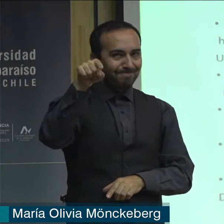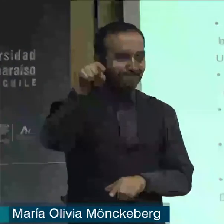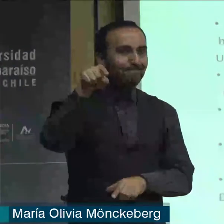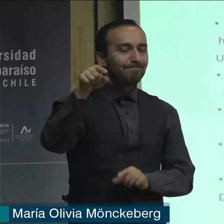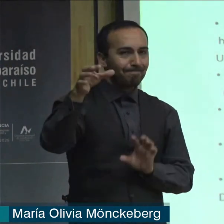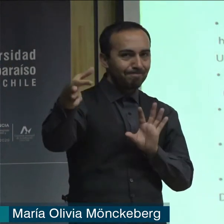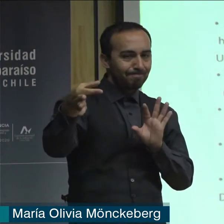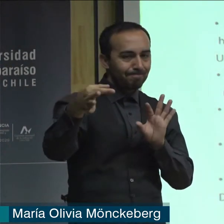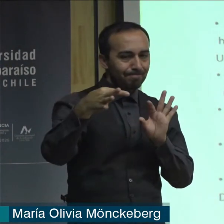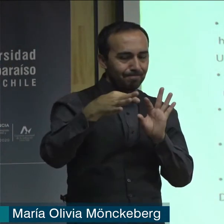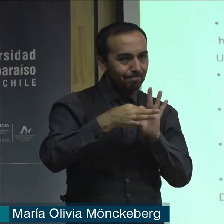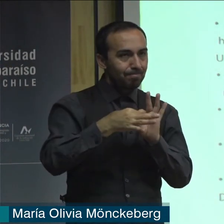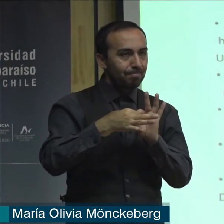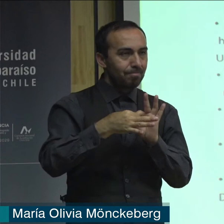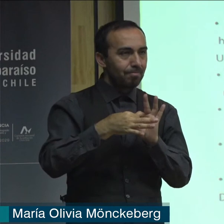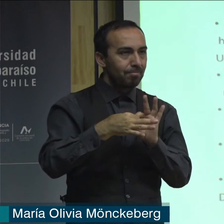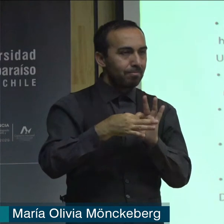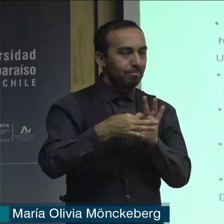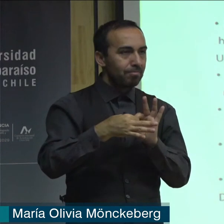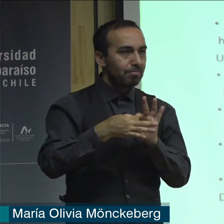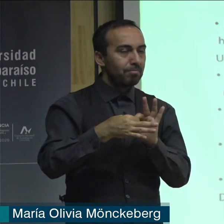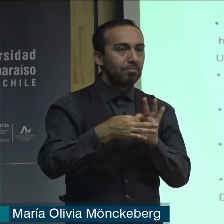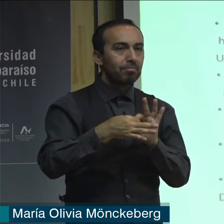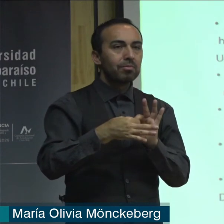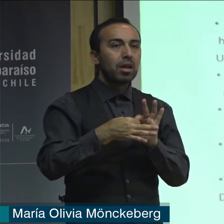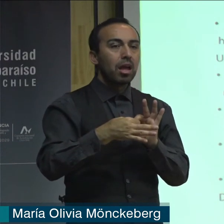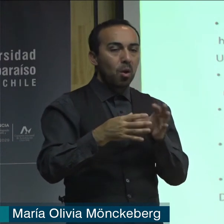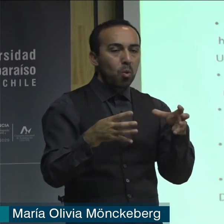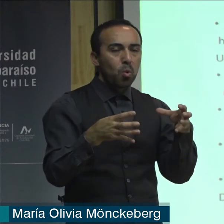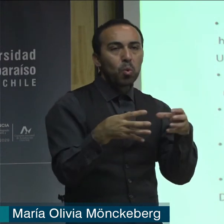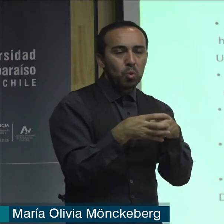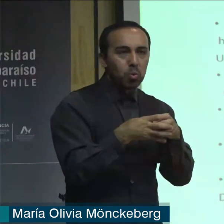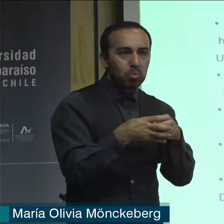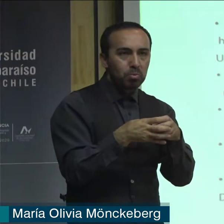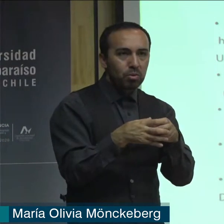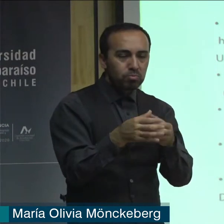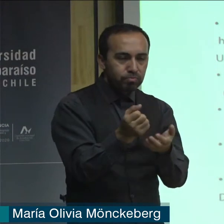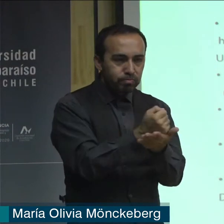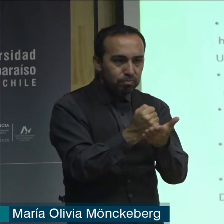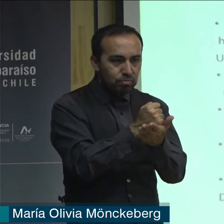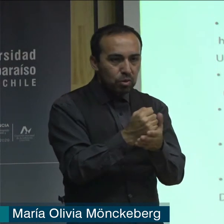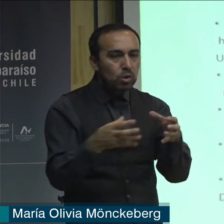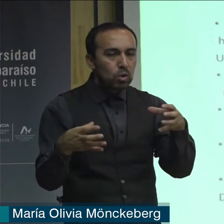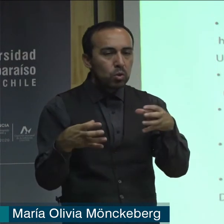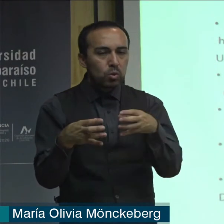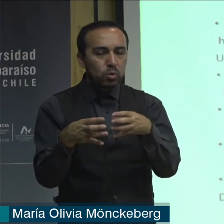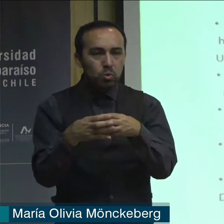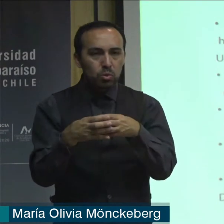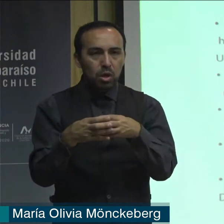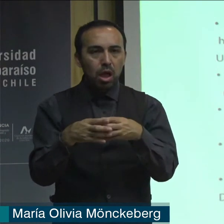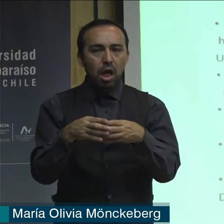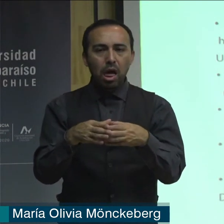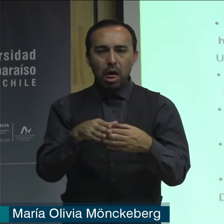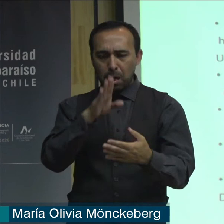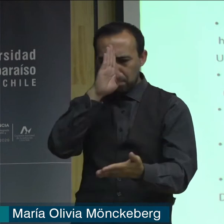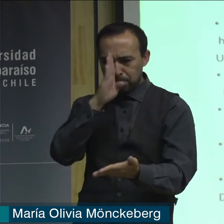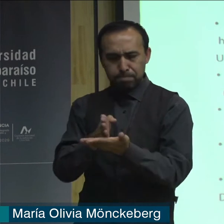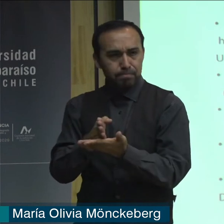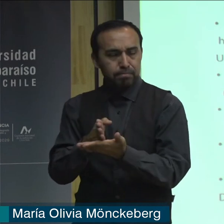era como la simbiosis del gremialismo y la doctrina de Chicago